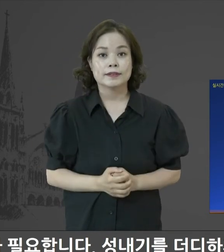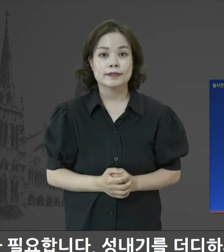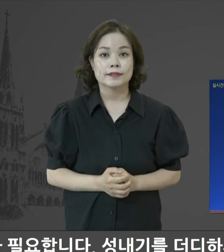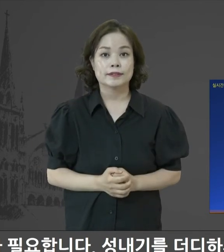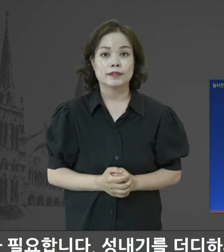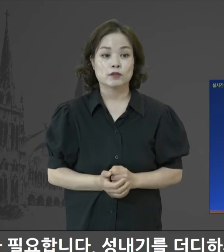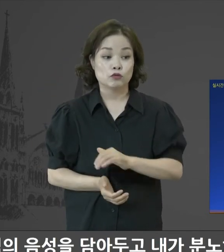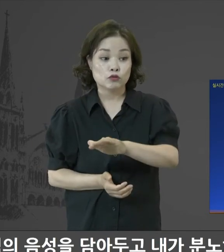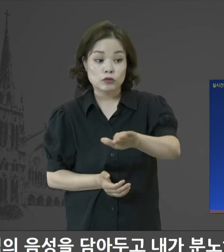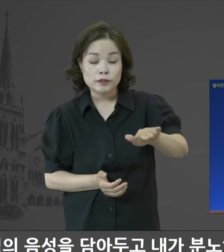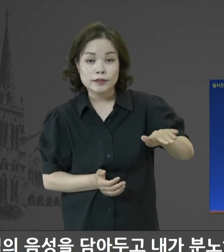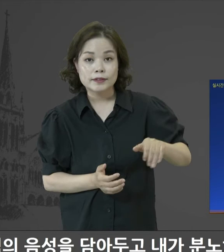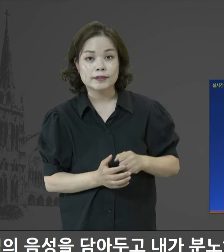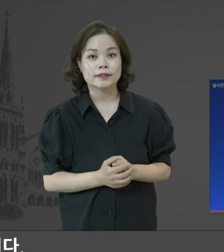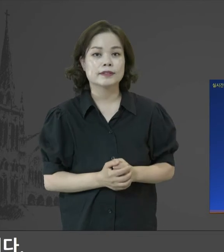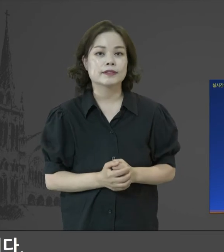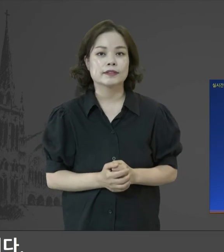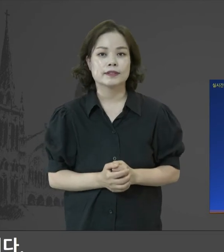우리가